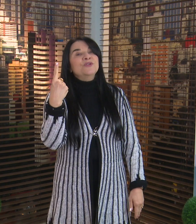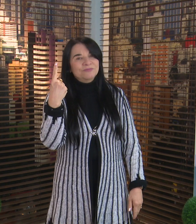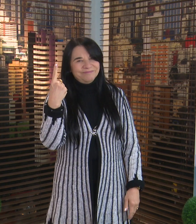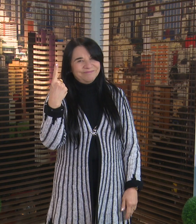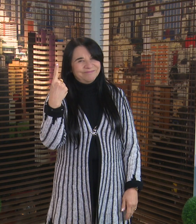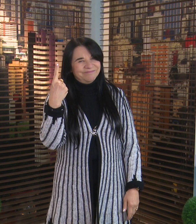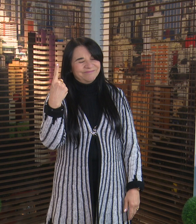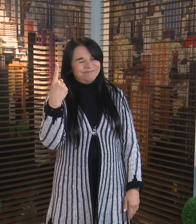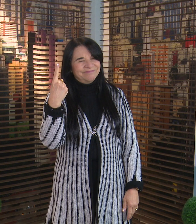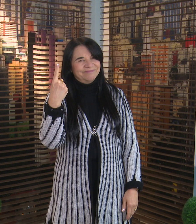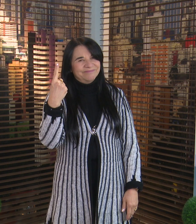31.